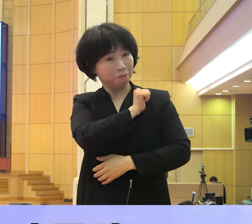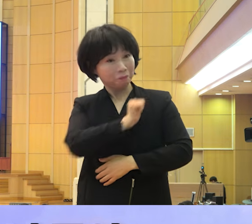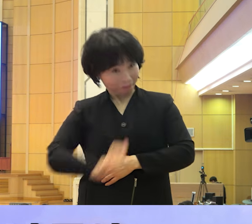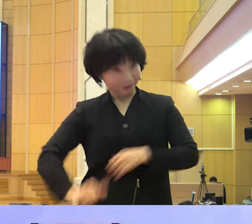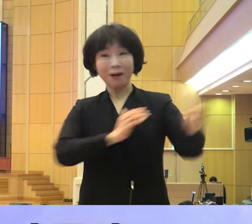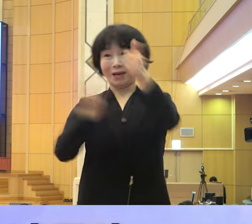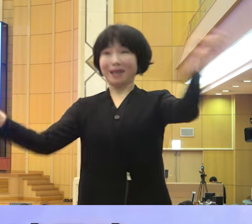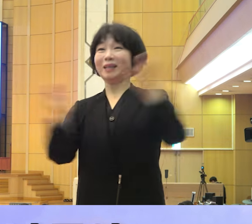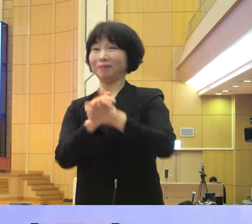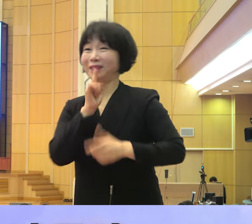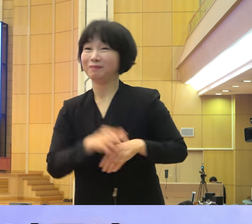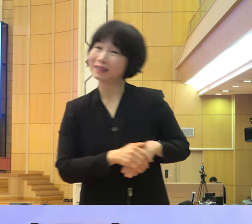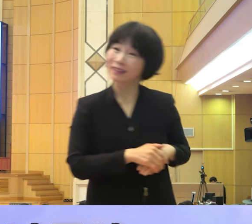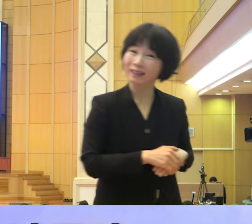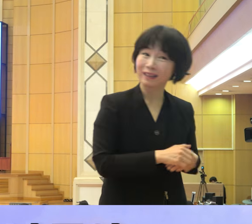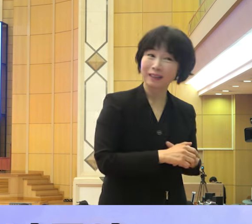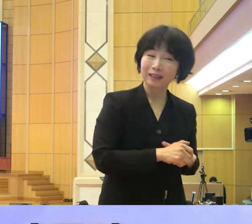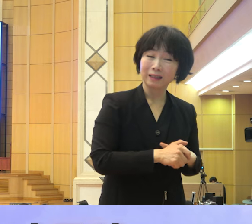이렇게